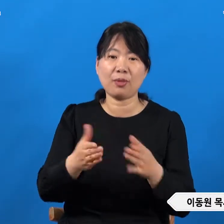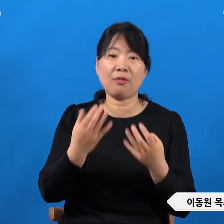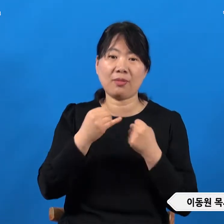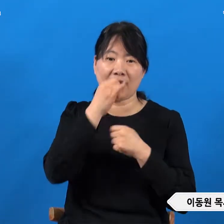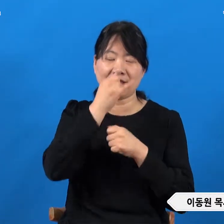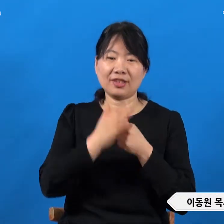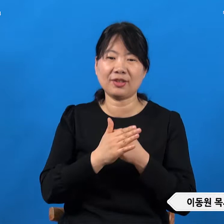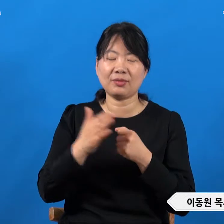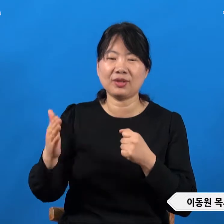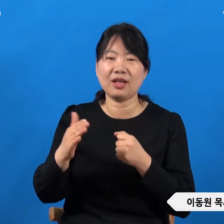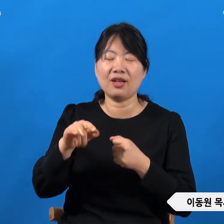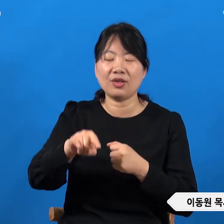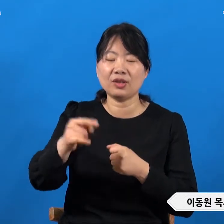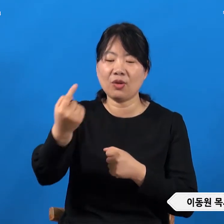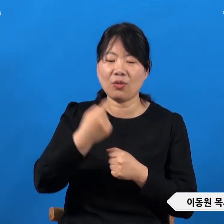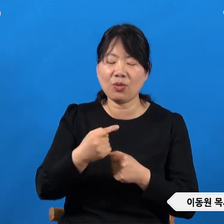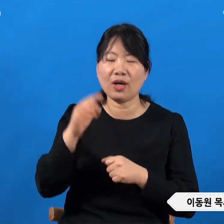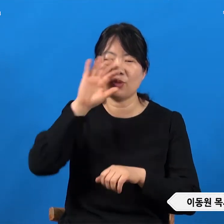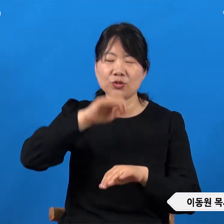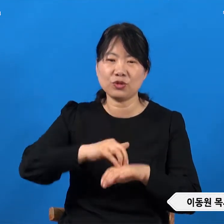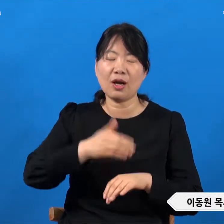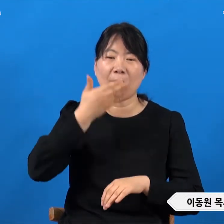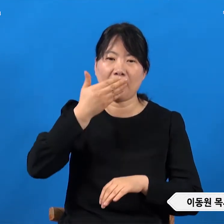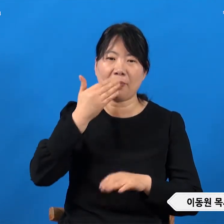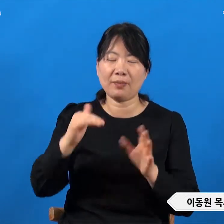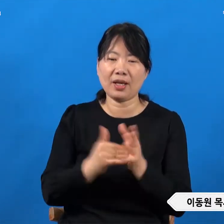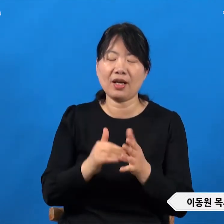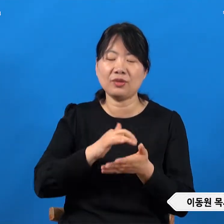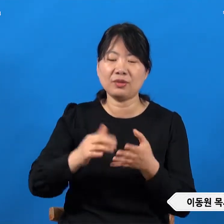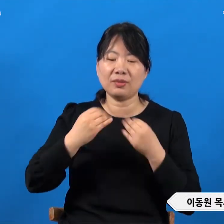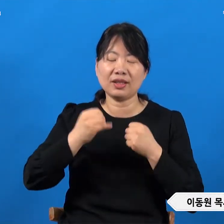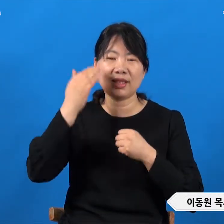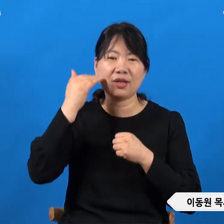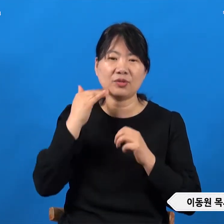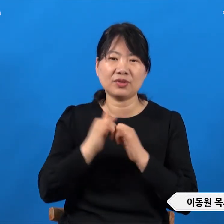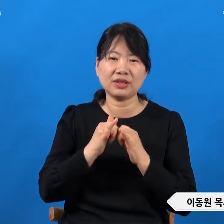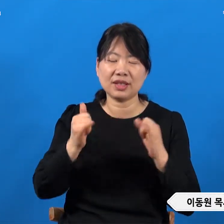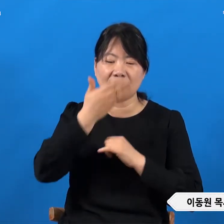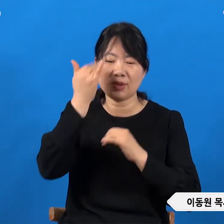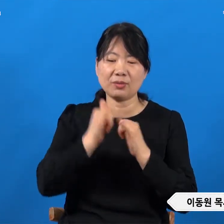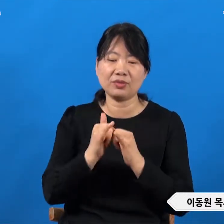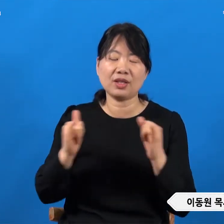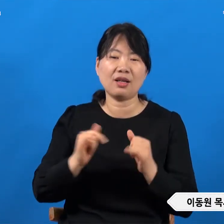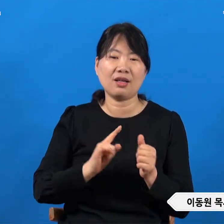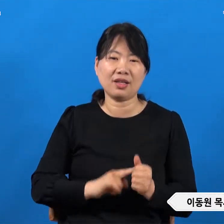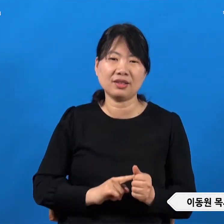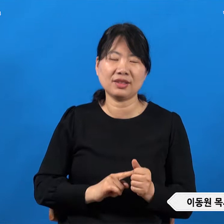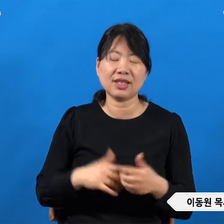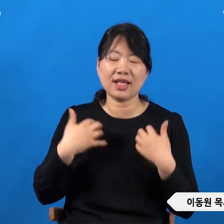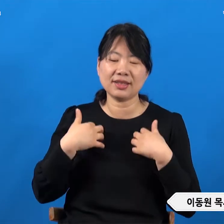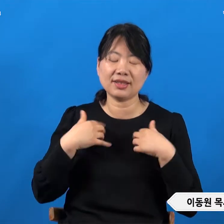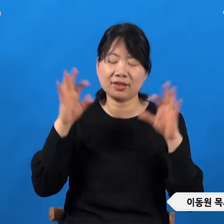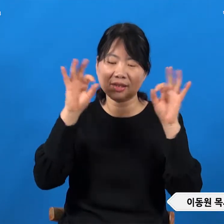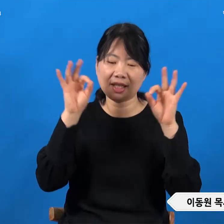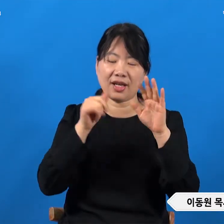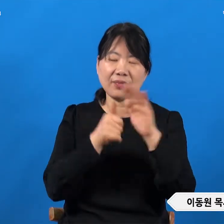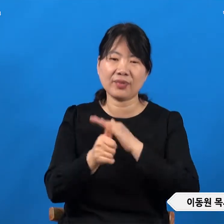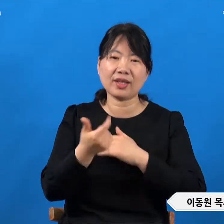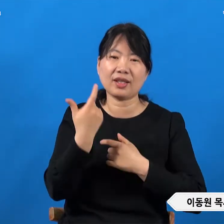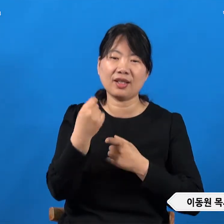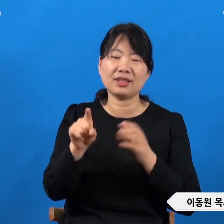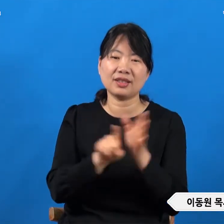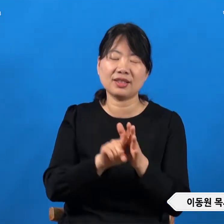많이 있어요. 여기 와서 얼마든지 수련회를 할 수가 있어요. 수많은 한국의 젊은이들이 즐겨 찾는